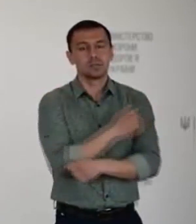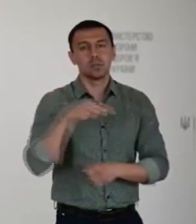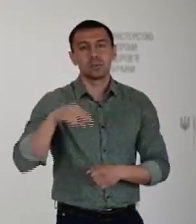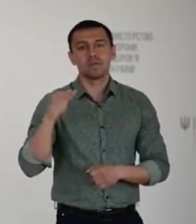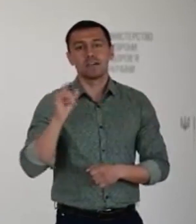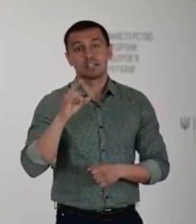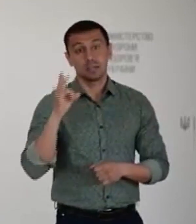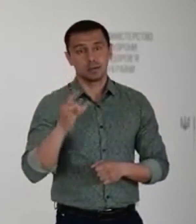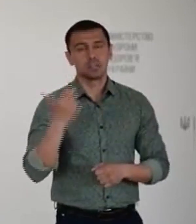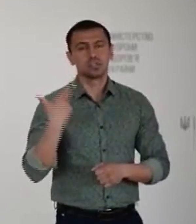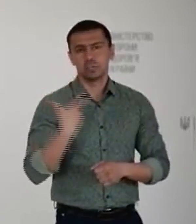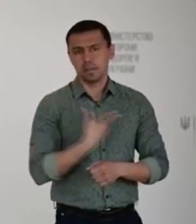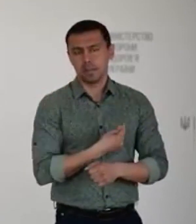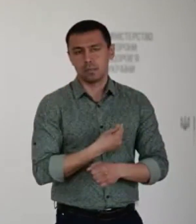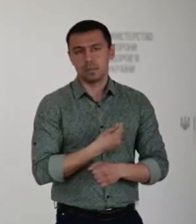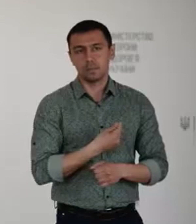Pfizer щеплено